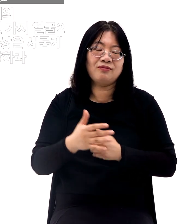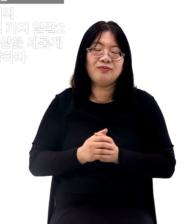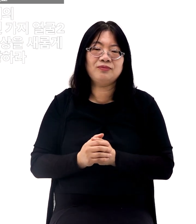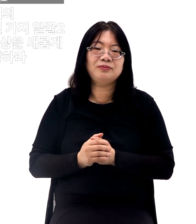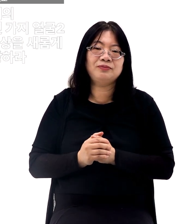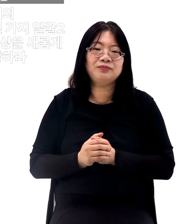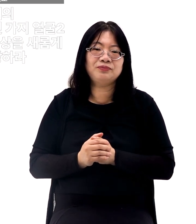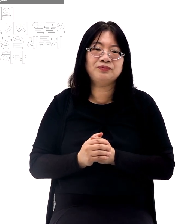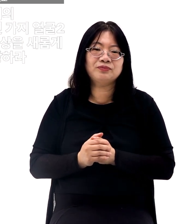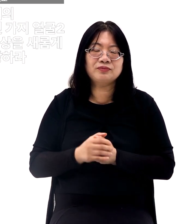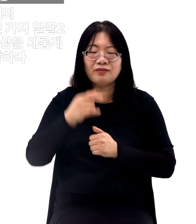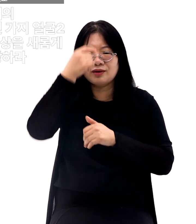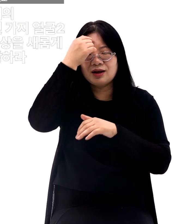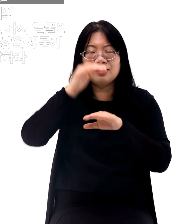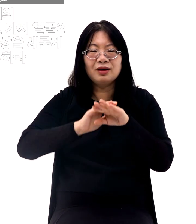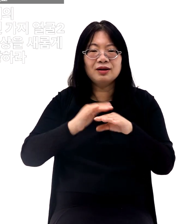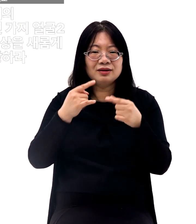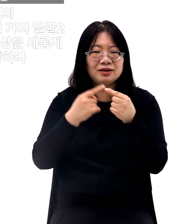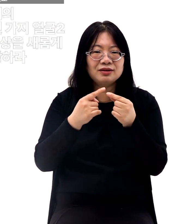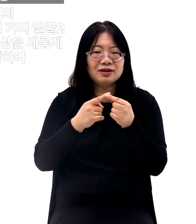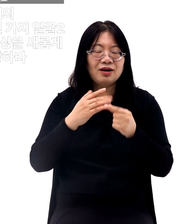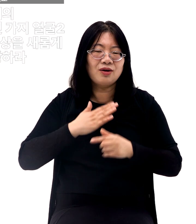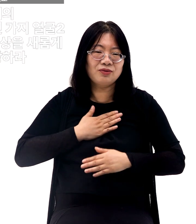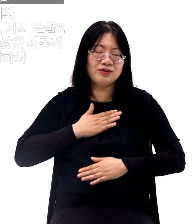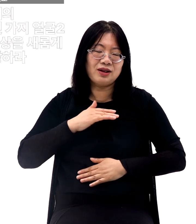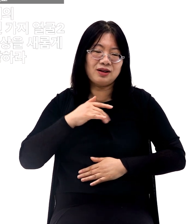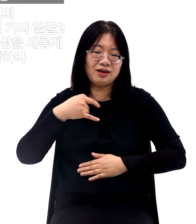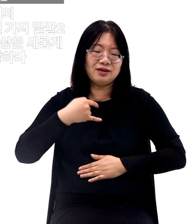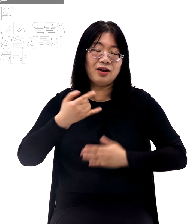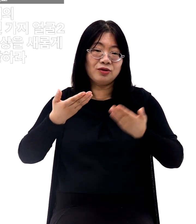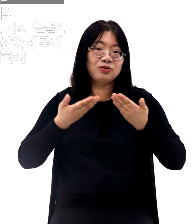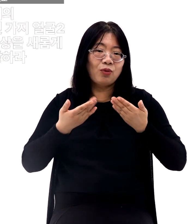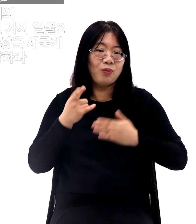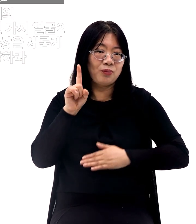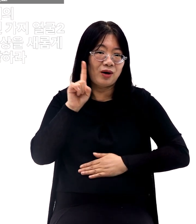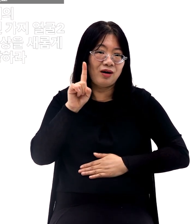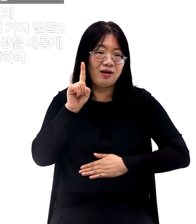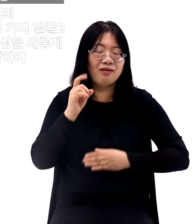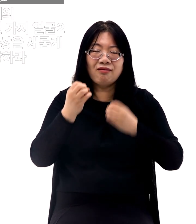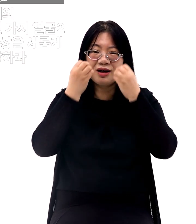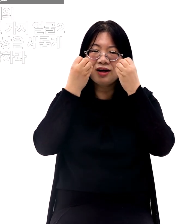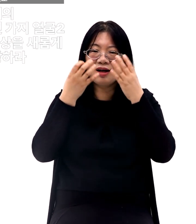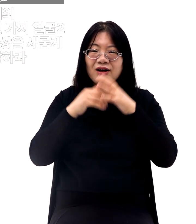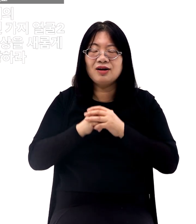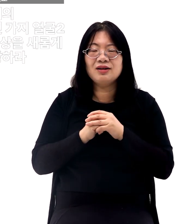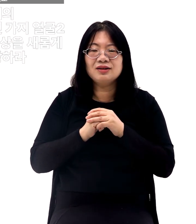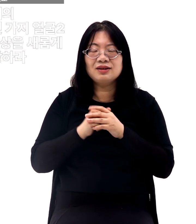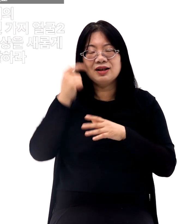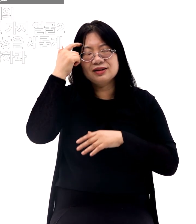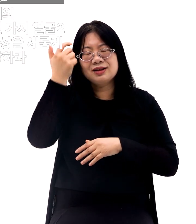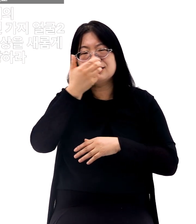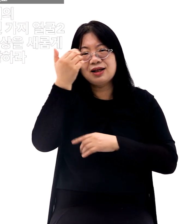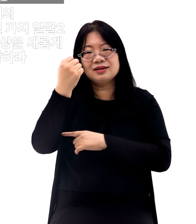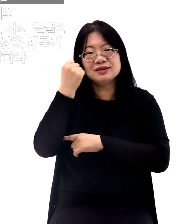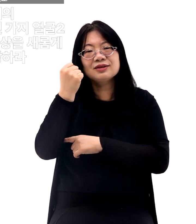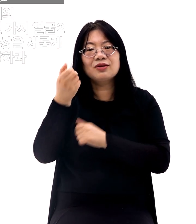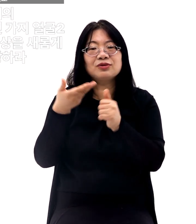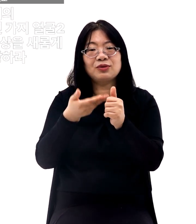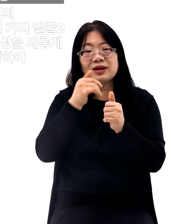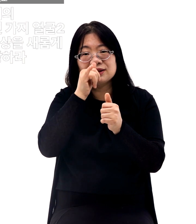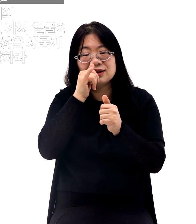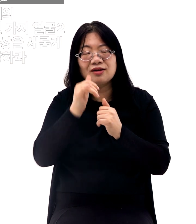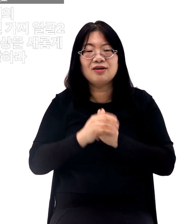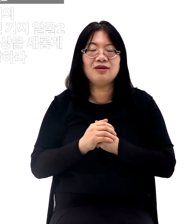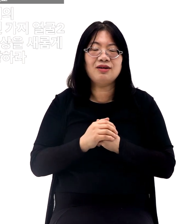그렇잖아요. 그래서 예배는 첫째 우리에게 뭘 제공한다? 새로운 상상력을 제공한다. 그